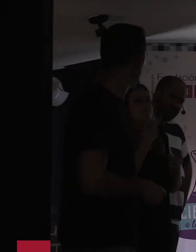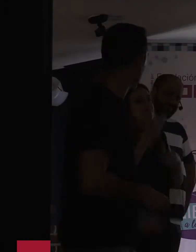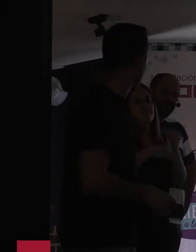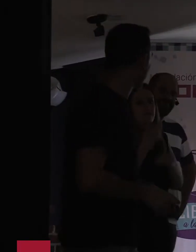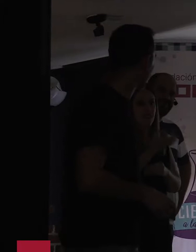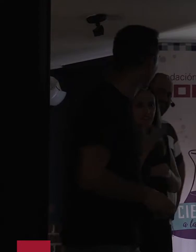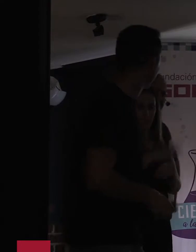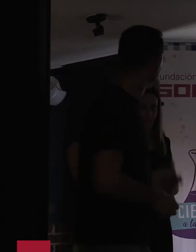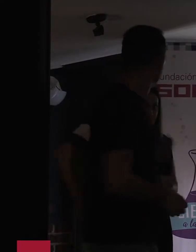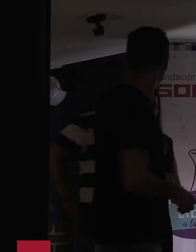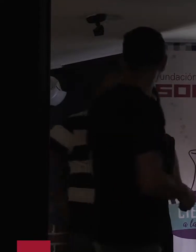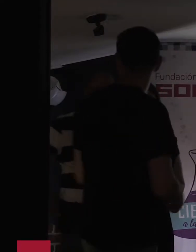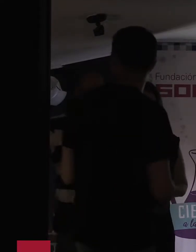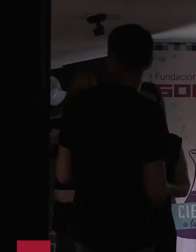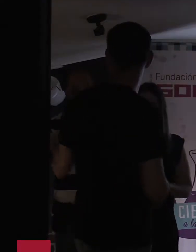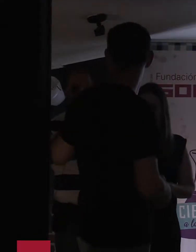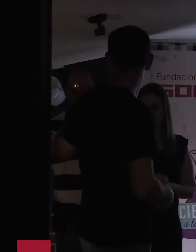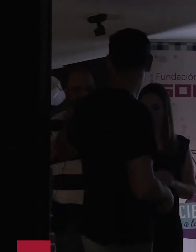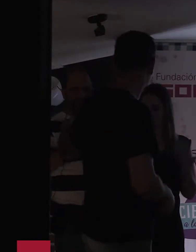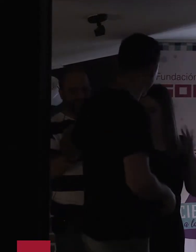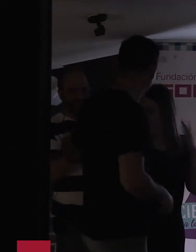y cosas más allá.